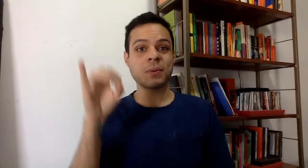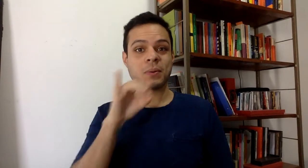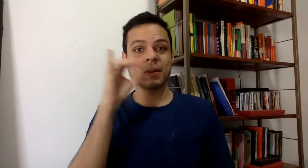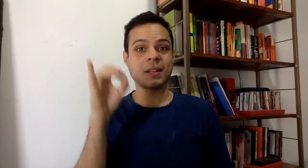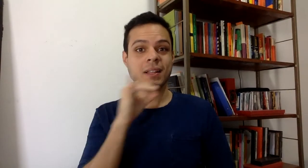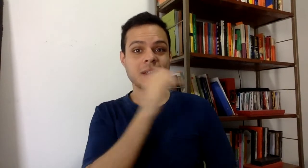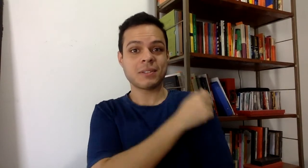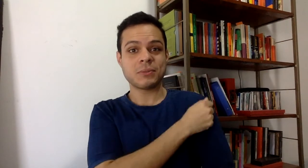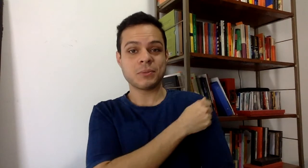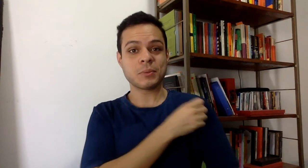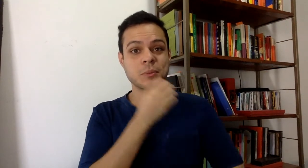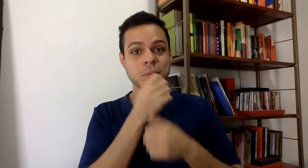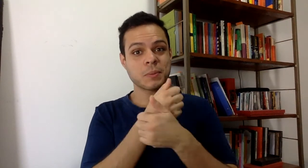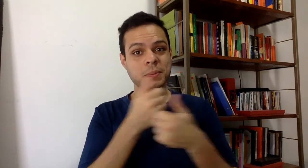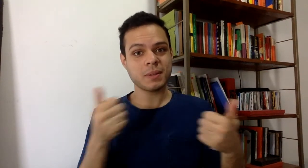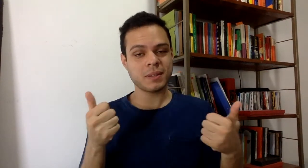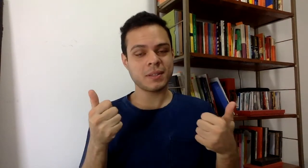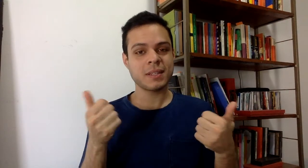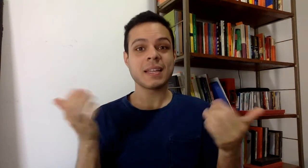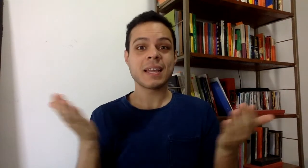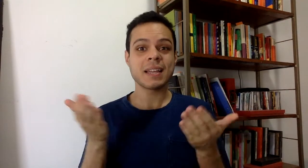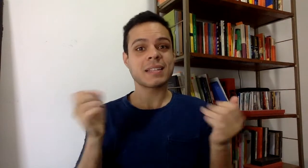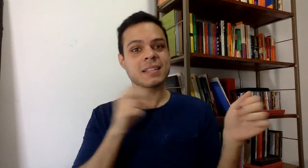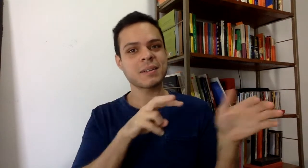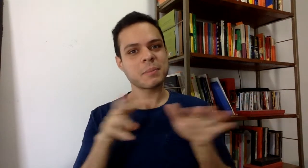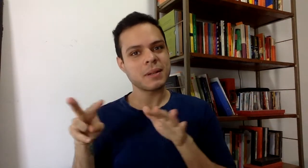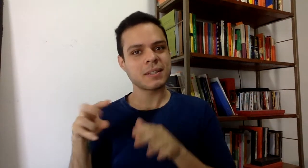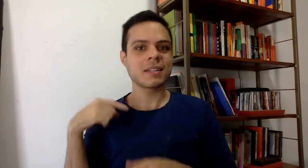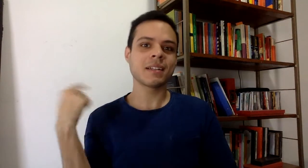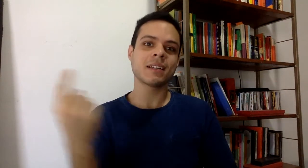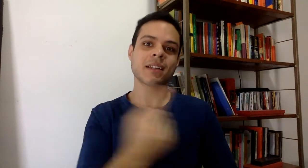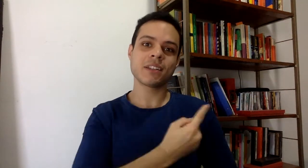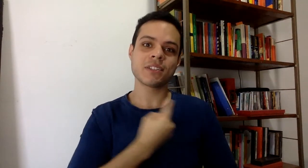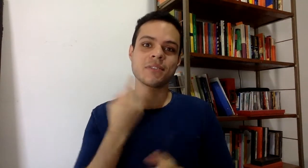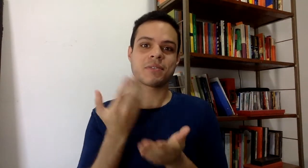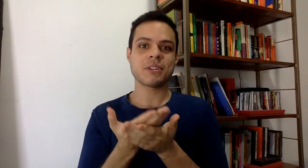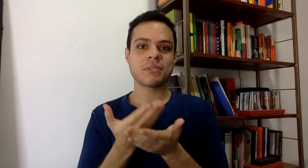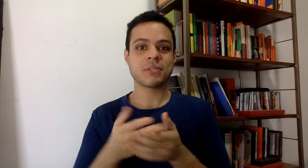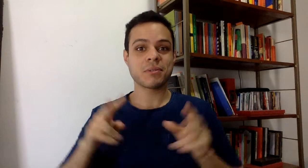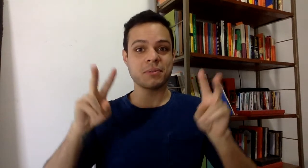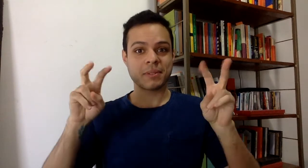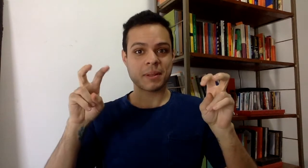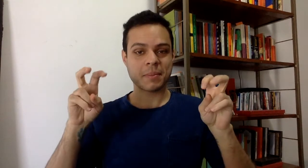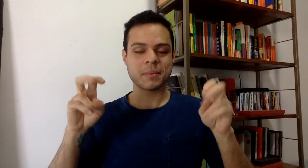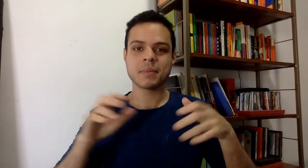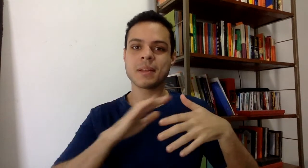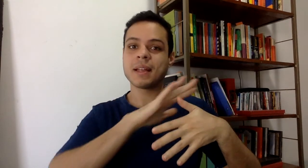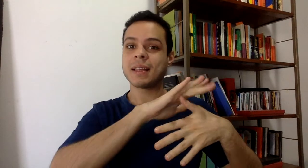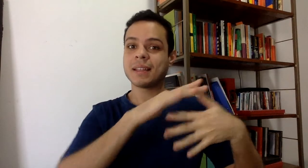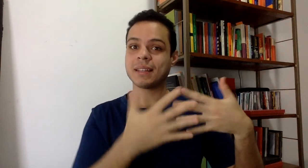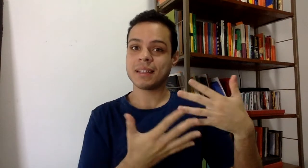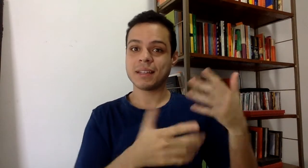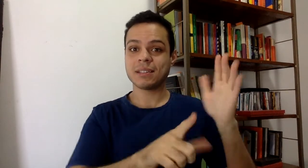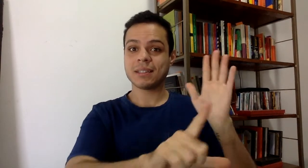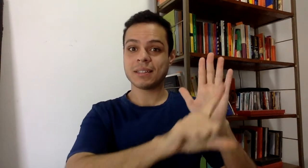Olá, estudante! Tudo bem? Nessa semana, nós vamos estudar sobre a Lei